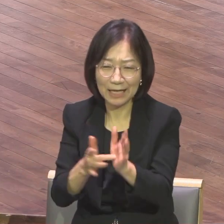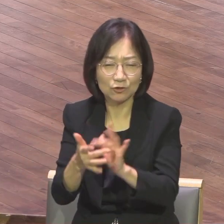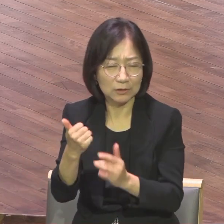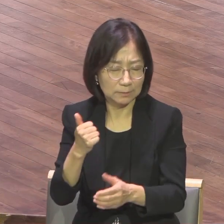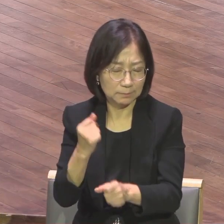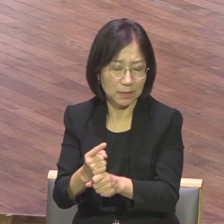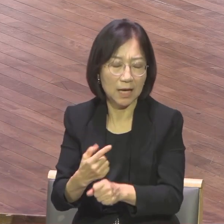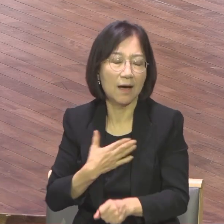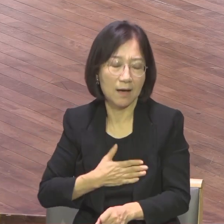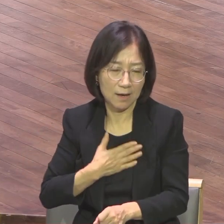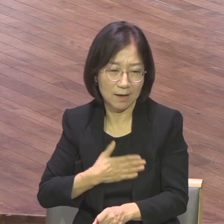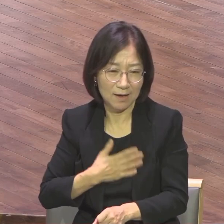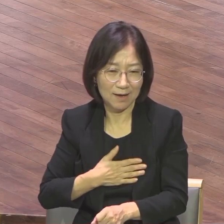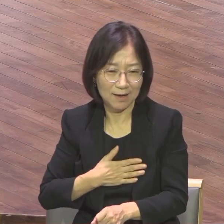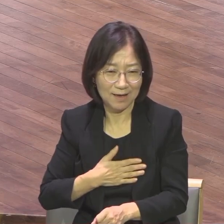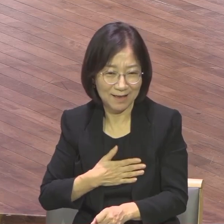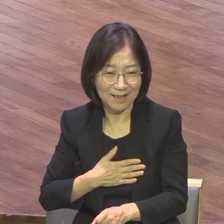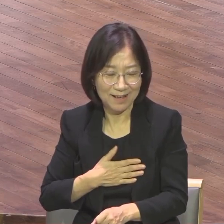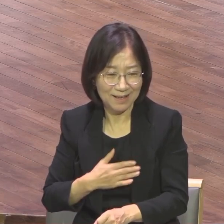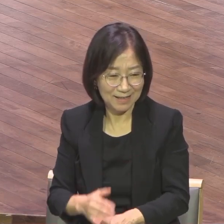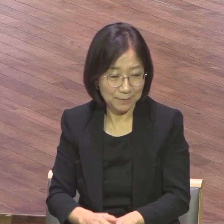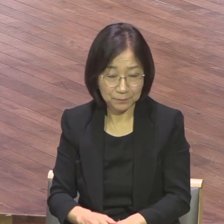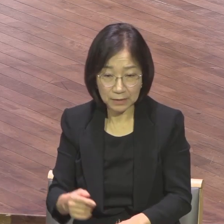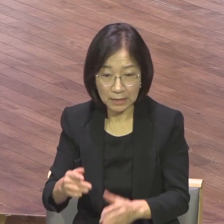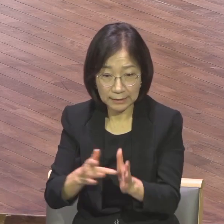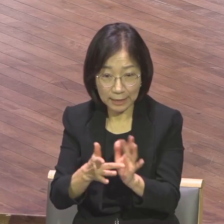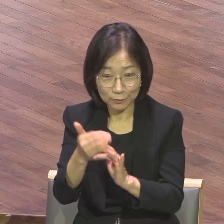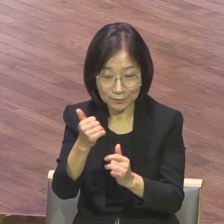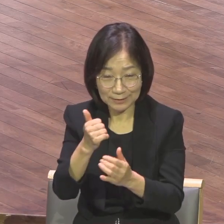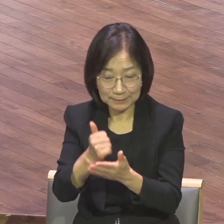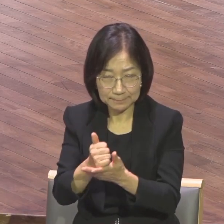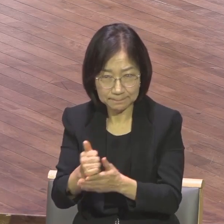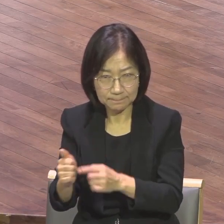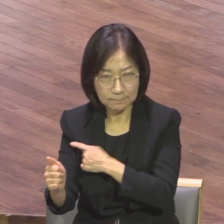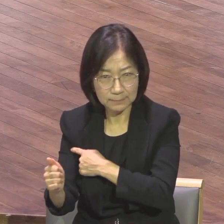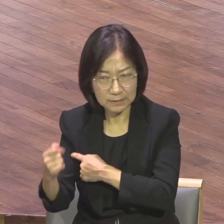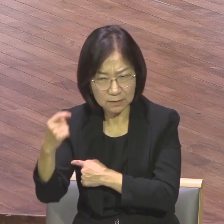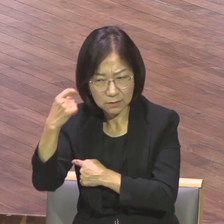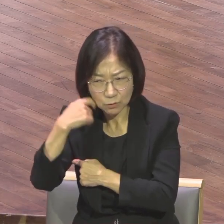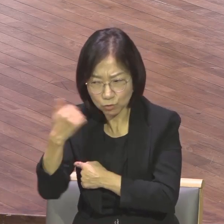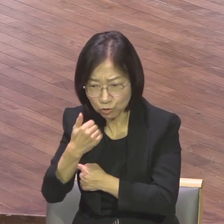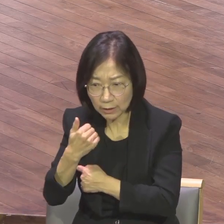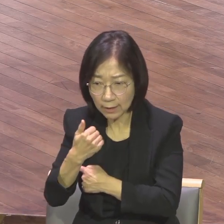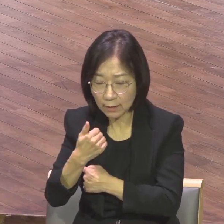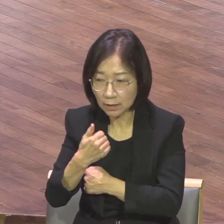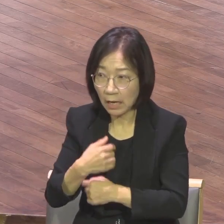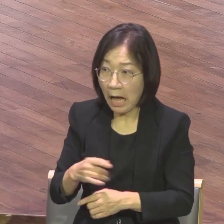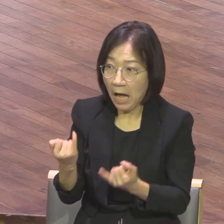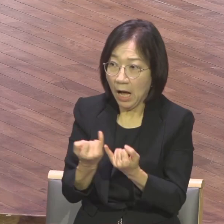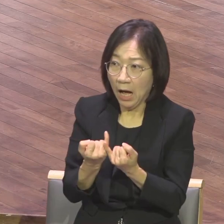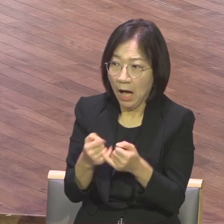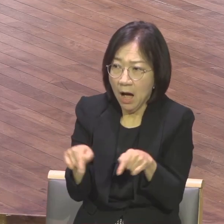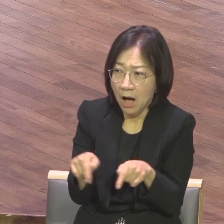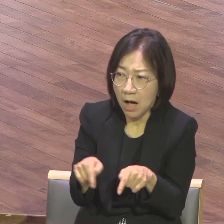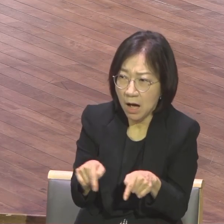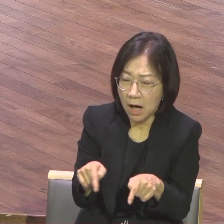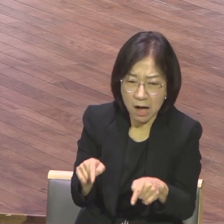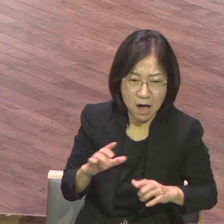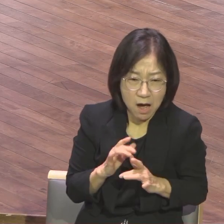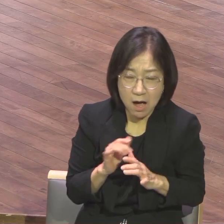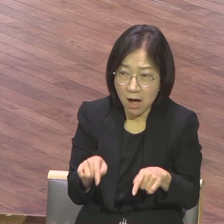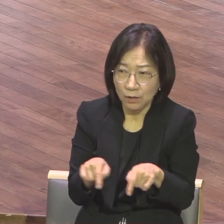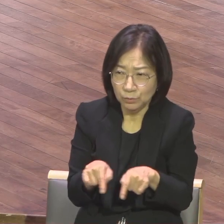거요. 그러니까 만졌다 벌벌벌벌 떨고 있단